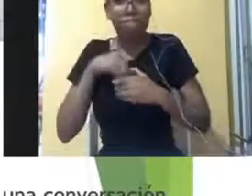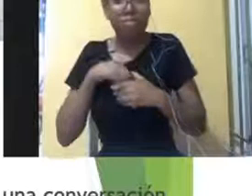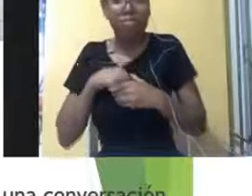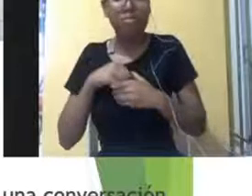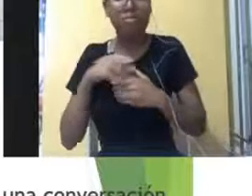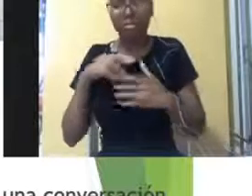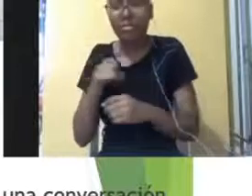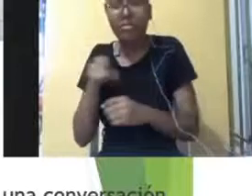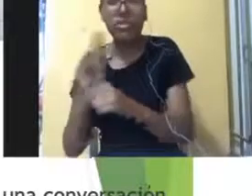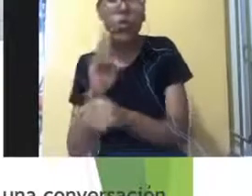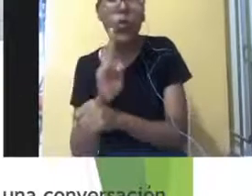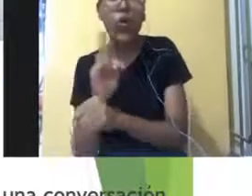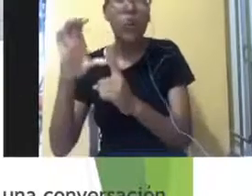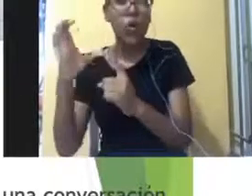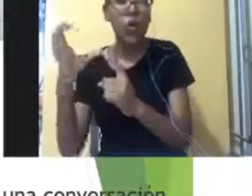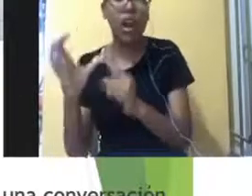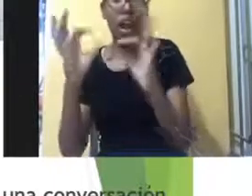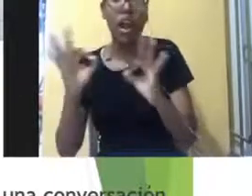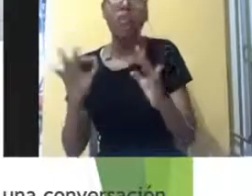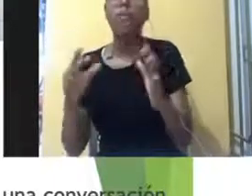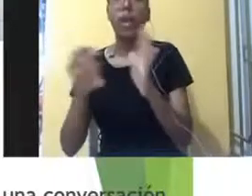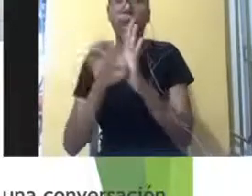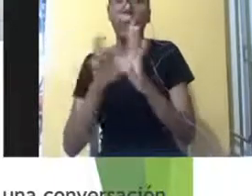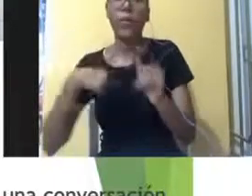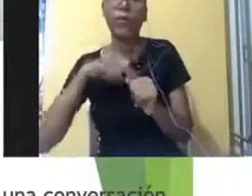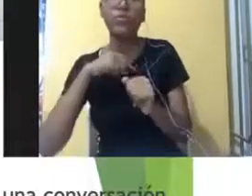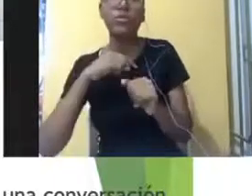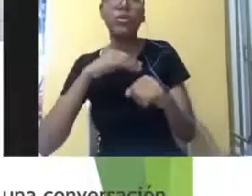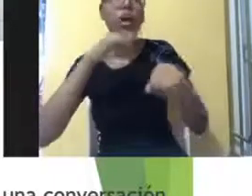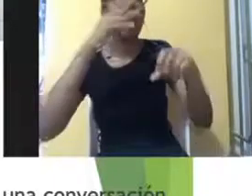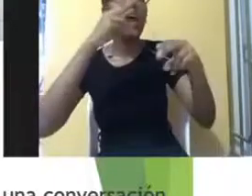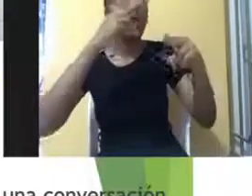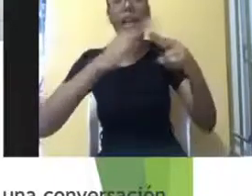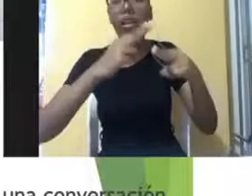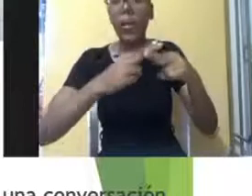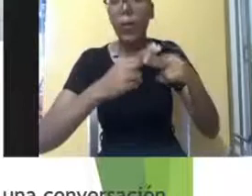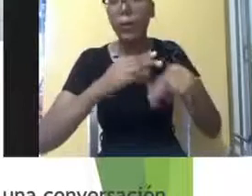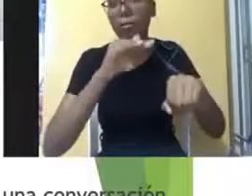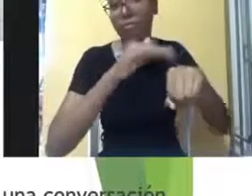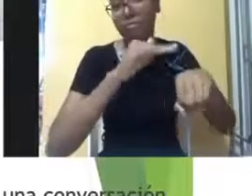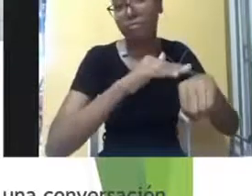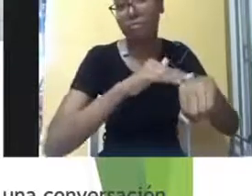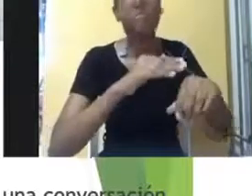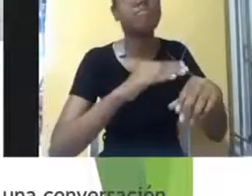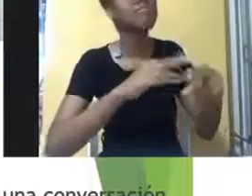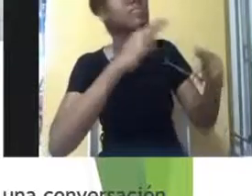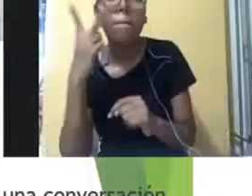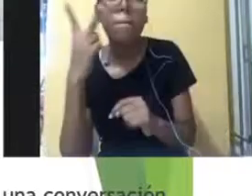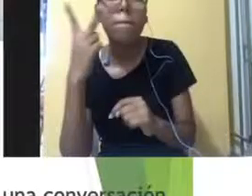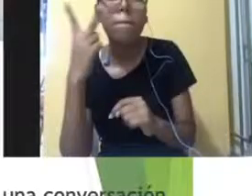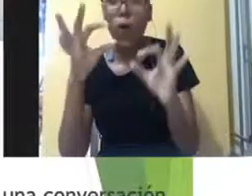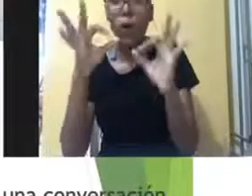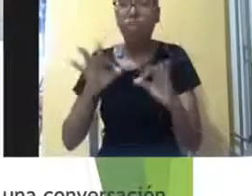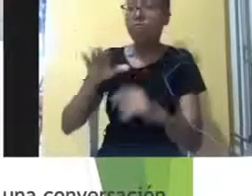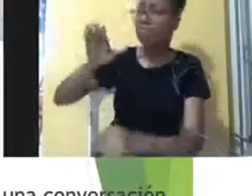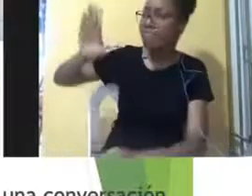Nosotros llamamos Juana, Carmen, Petra, pero en el caso de ellos, que es visual el mundo,